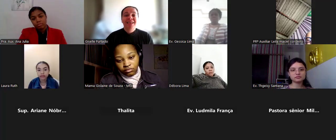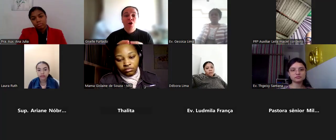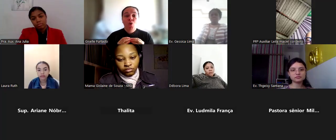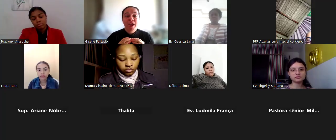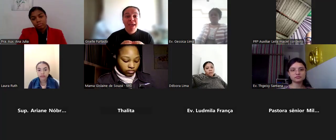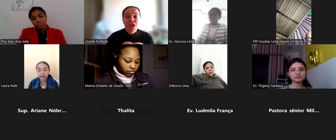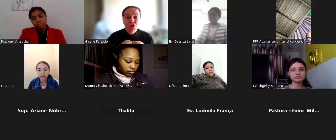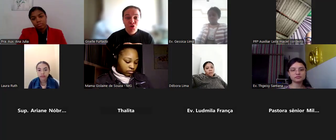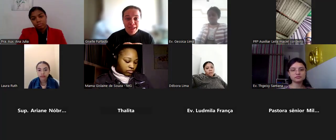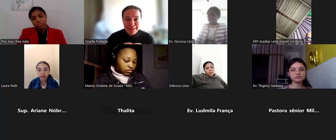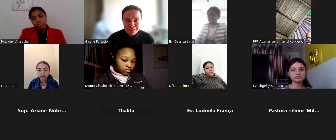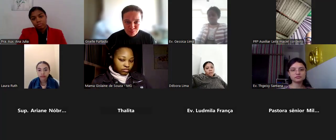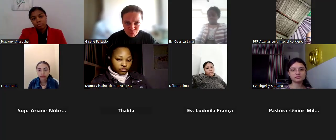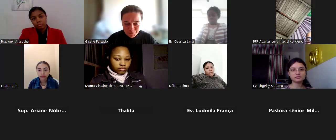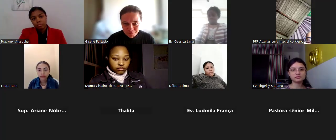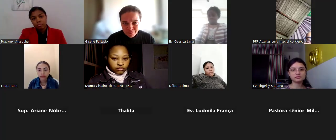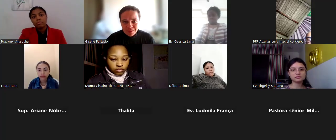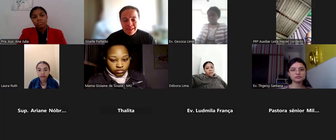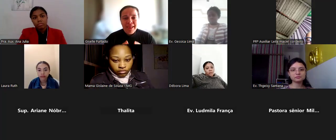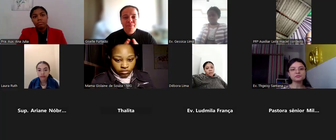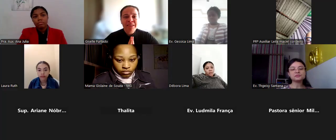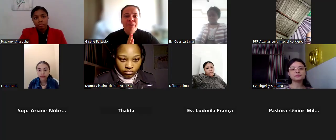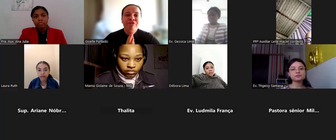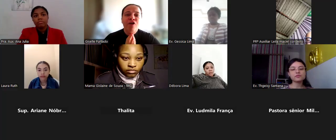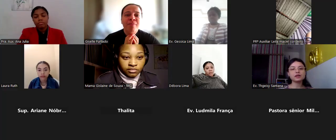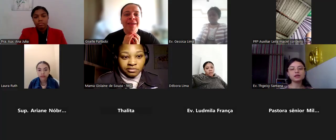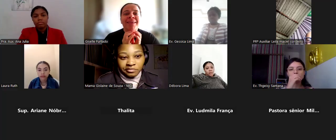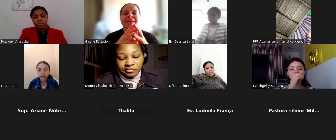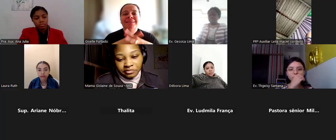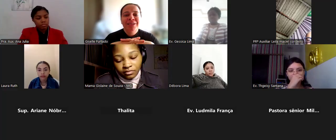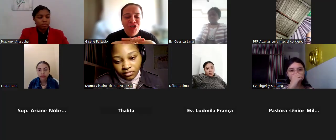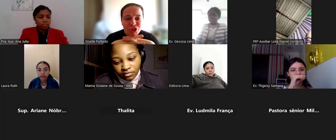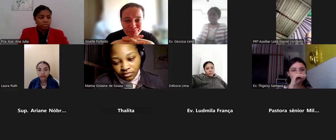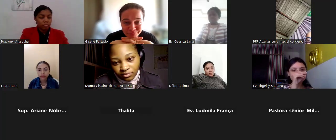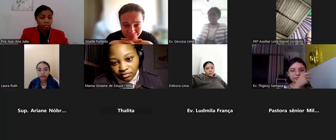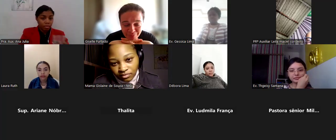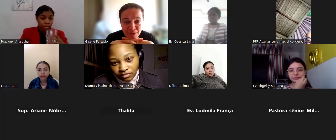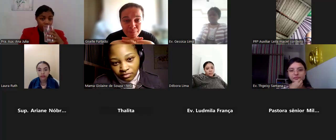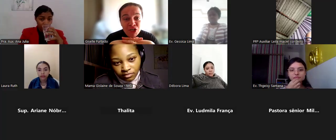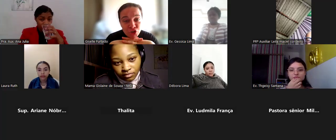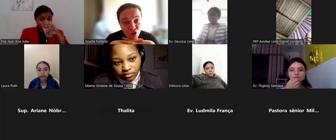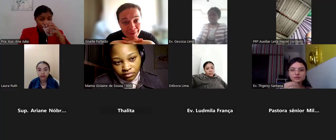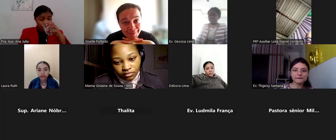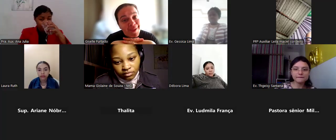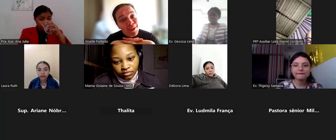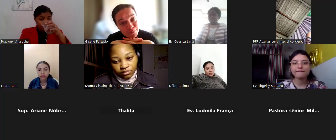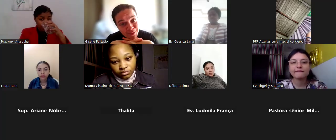o regionalismo. Da mesma forma que existe mandioca, aipim